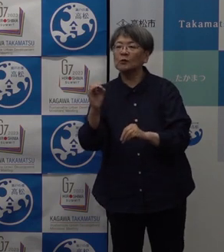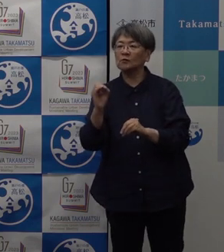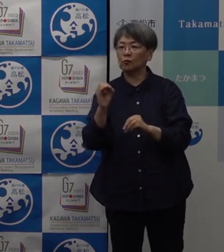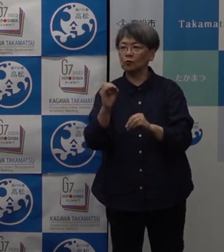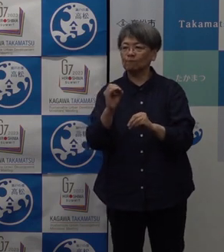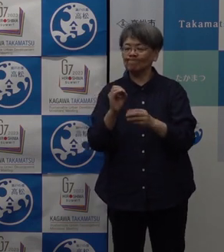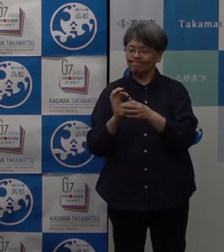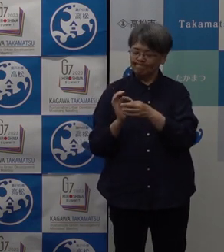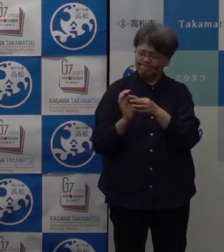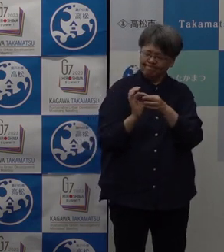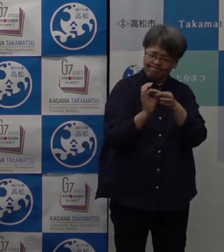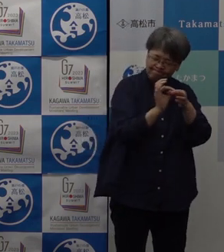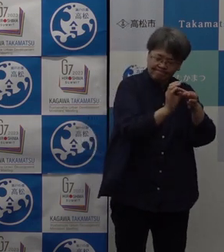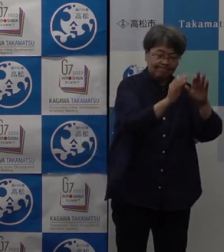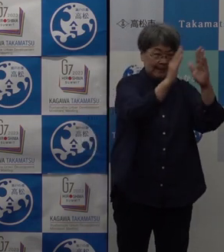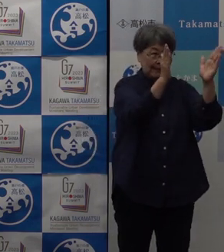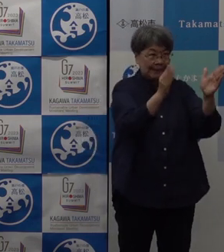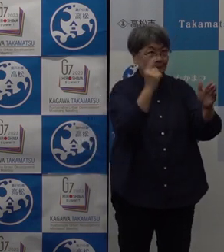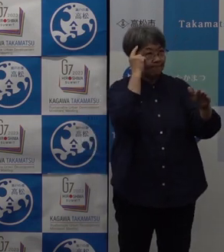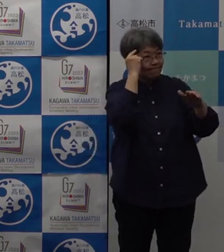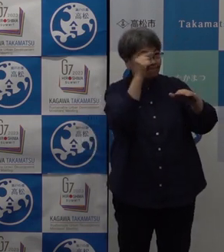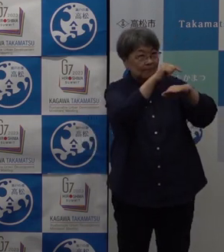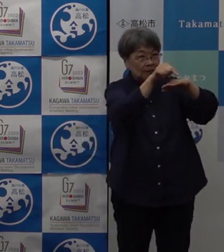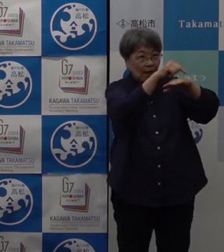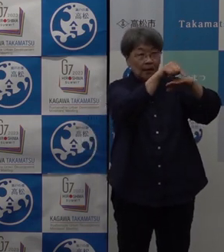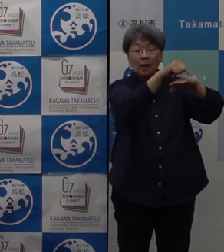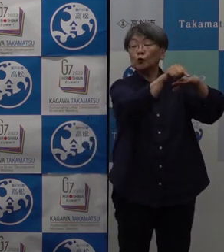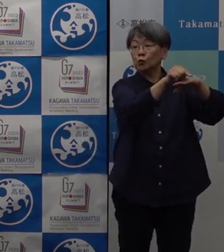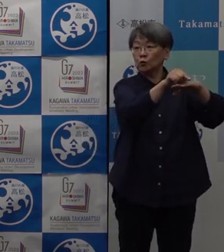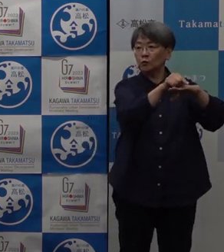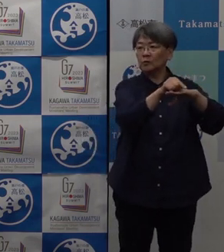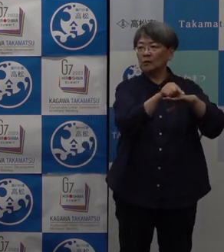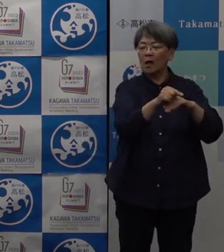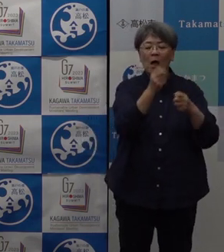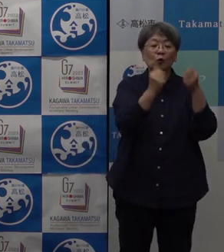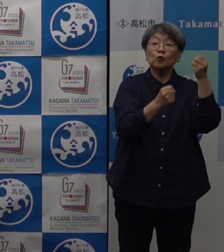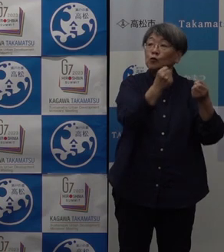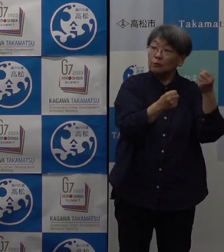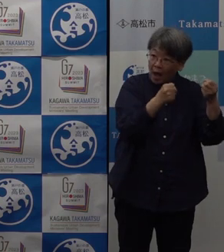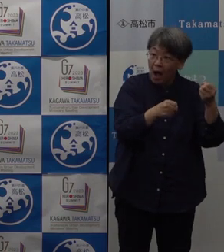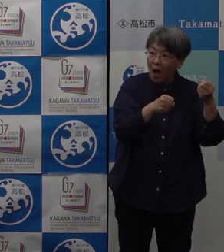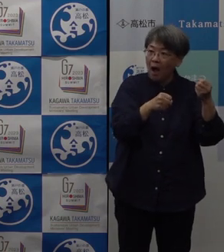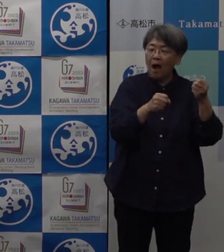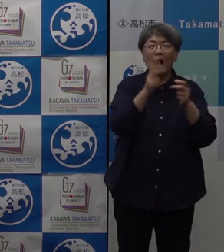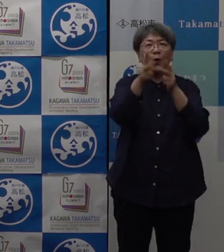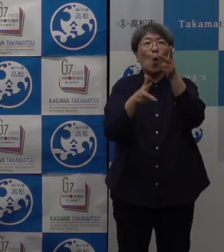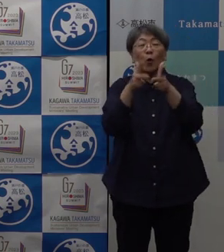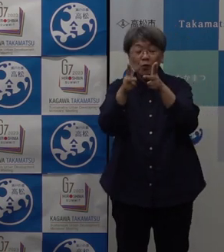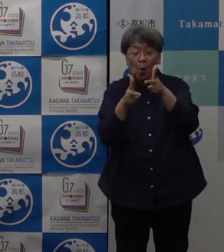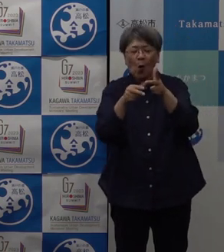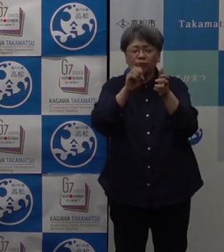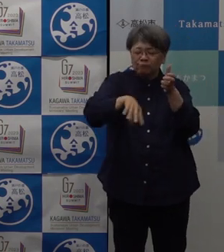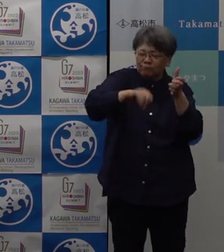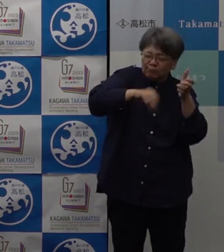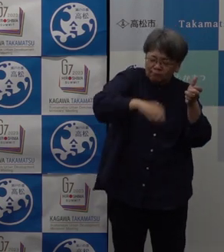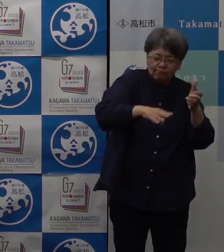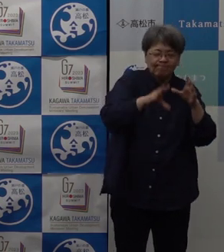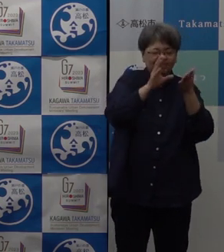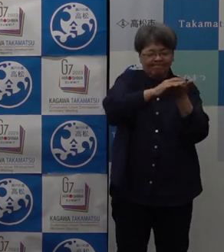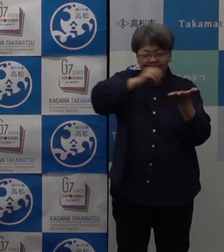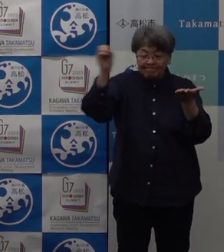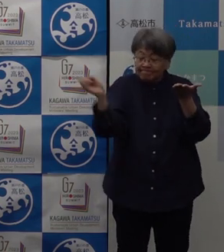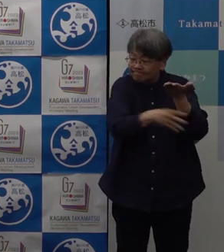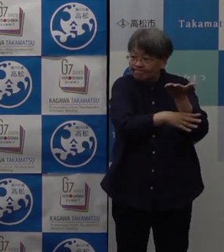持続可能な形を持っていく、まあ、要は、二酸化炭素の排出量をいかに抑えていくか、都市経営の中で抑えていくかということ